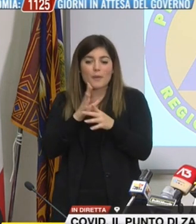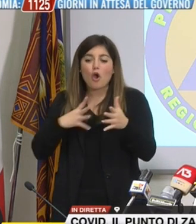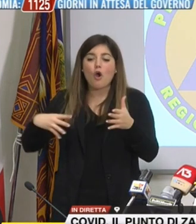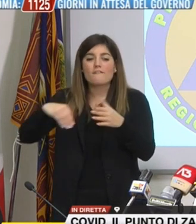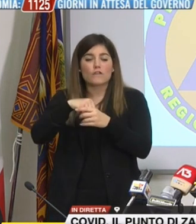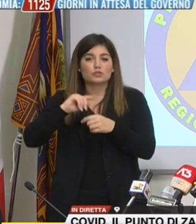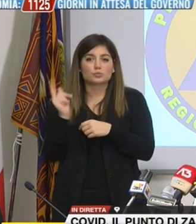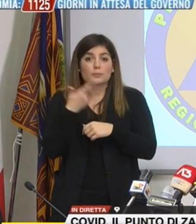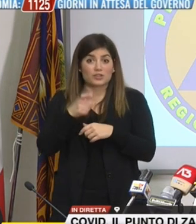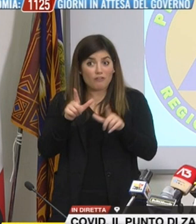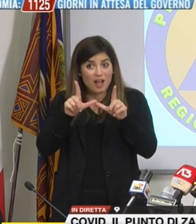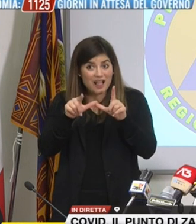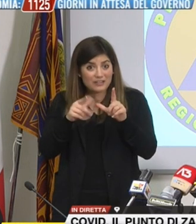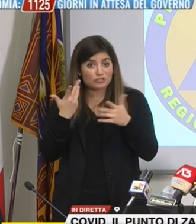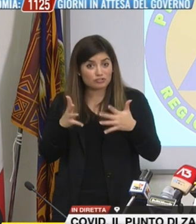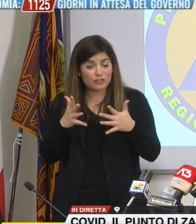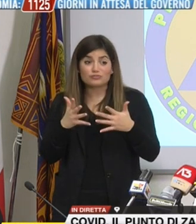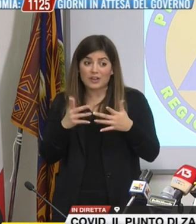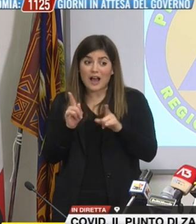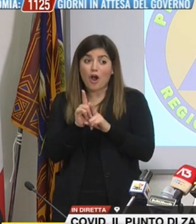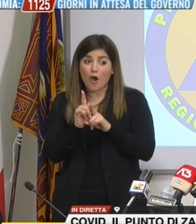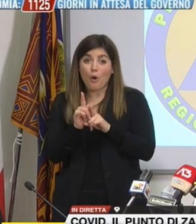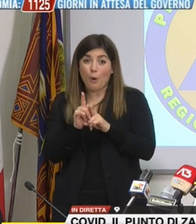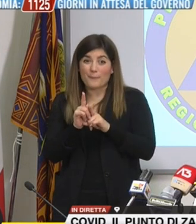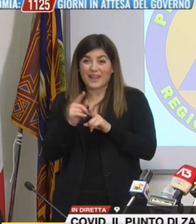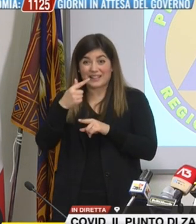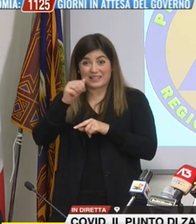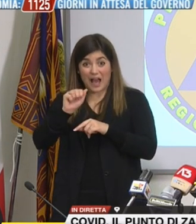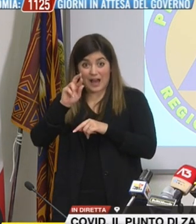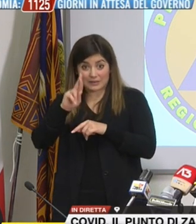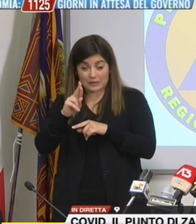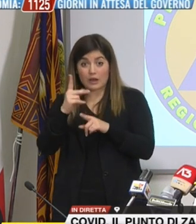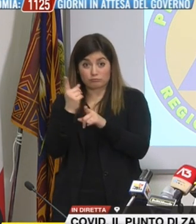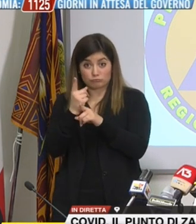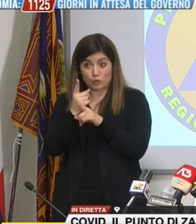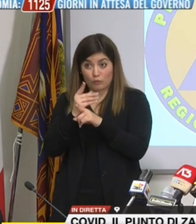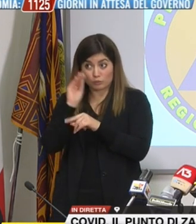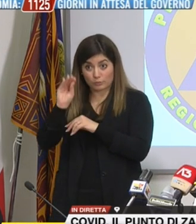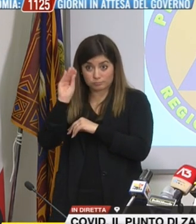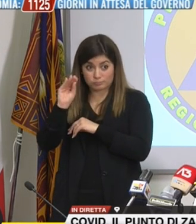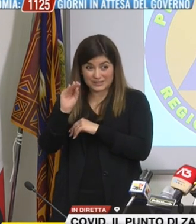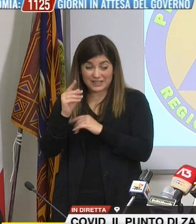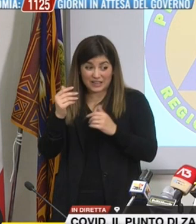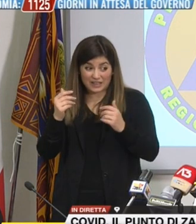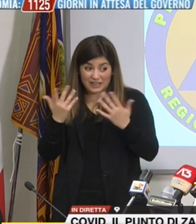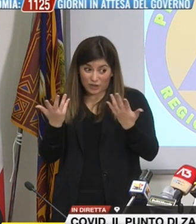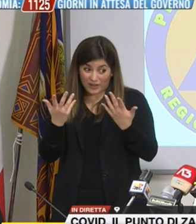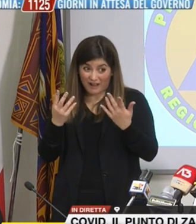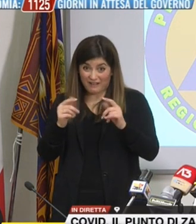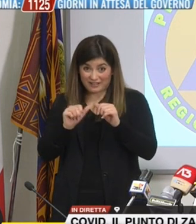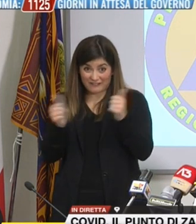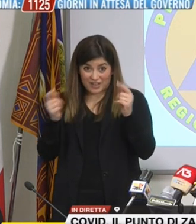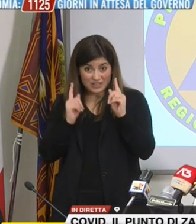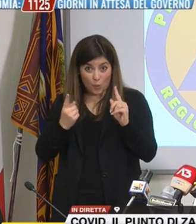TAR che è stato accolto e sta diventando un caso nazionale di segno completamente opposto? Qual è la differenza?